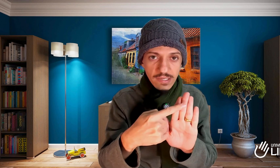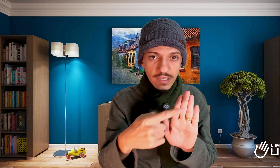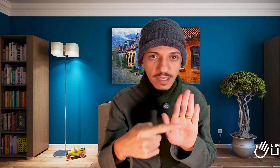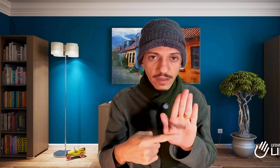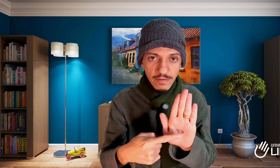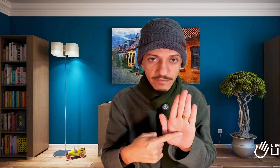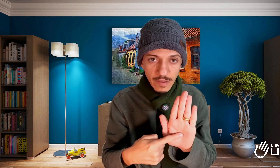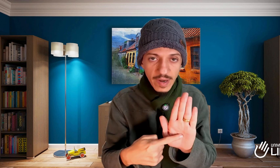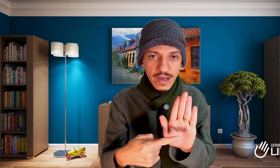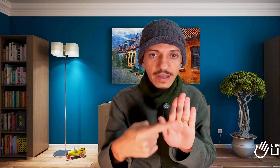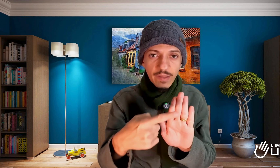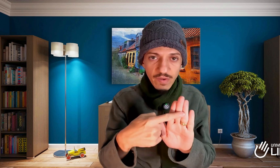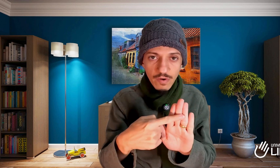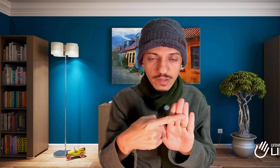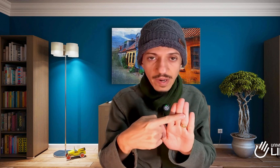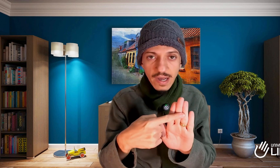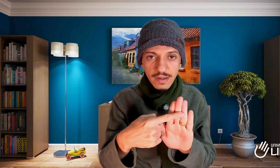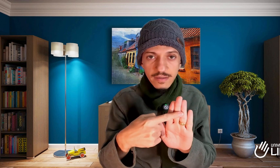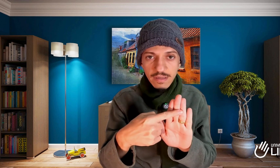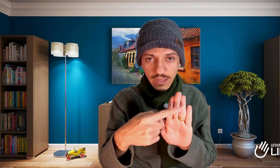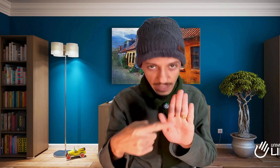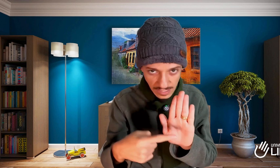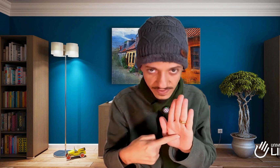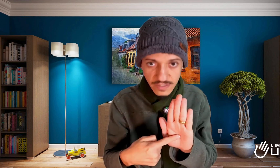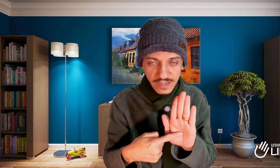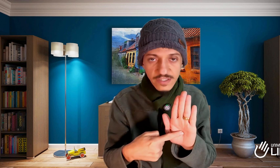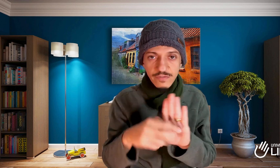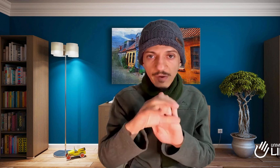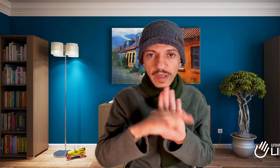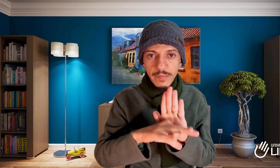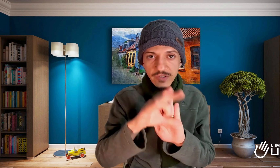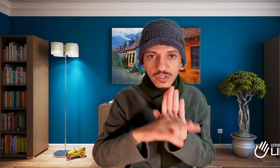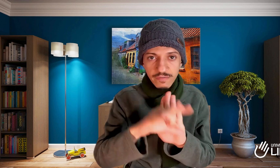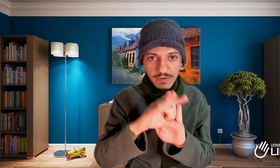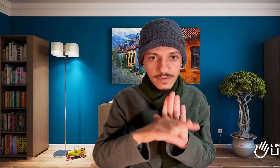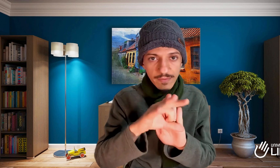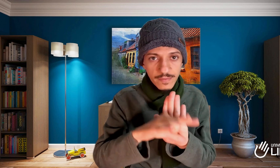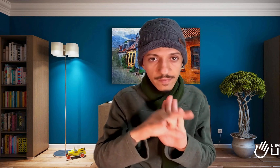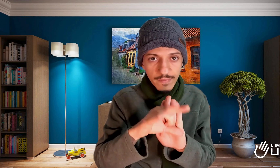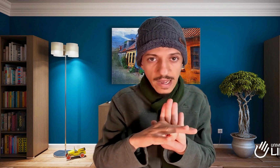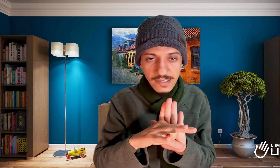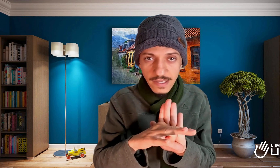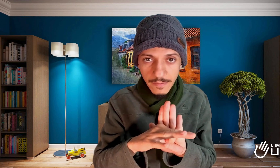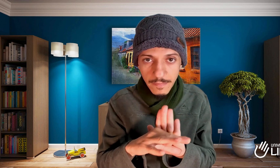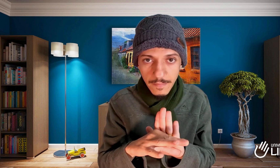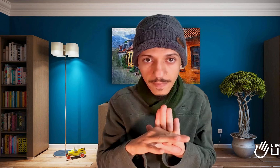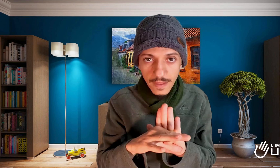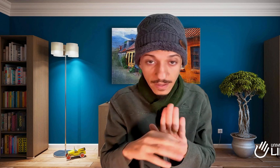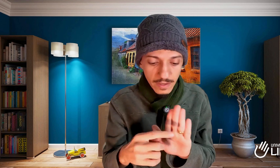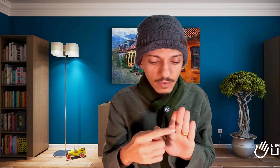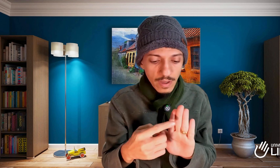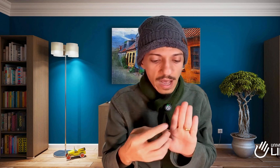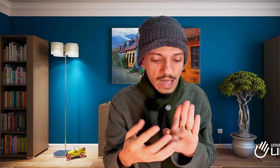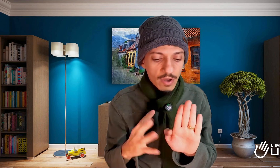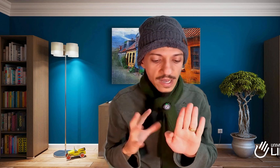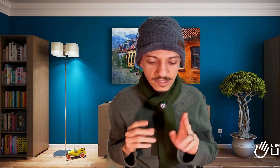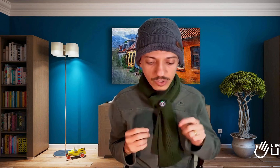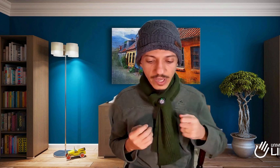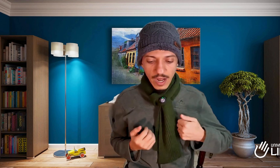aqui, vem para cá e depois volta para cá. E às vezes faz isso de forma repetitiva. Assim. Então, a locação geral é